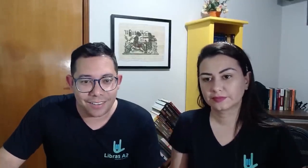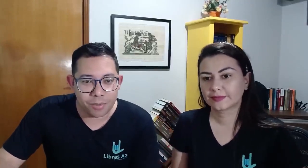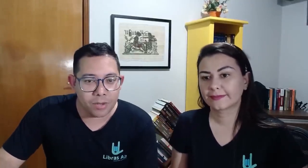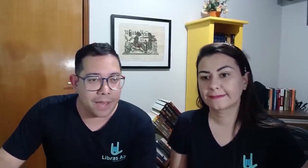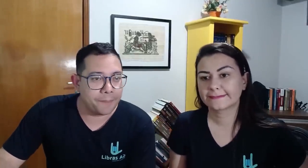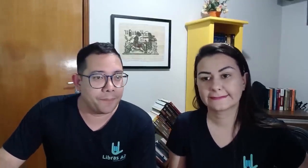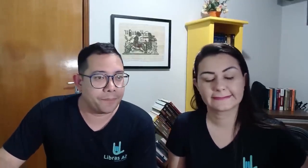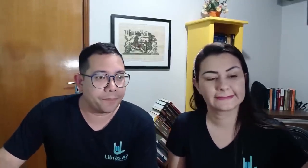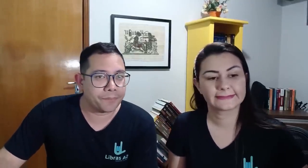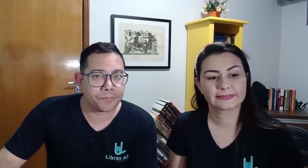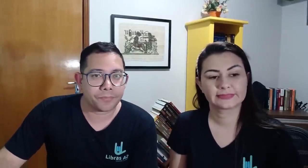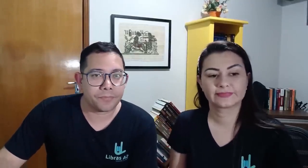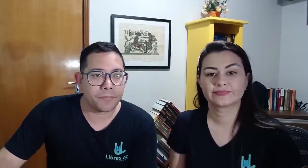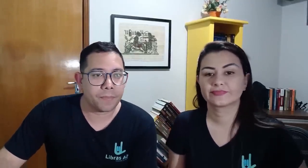Vamos lá.